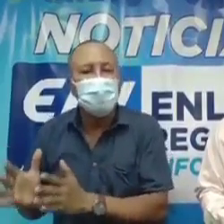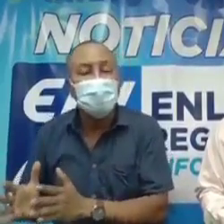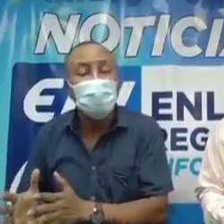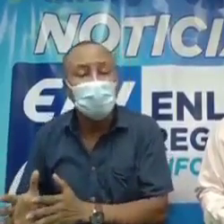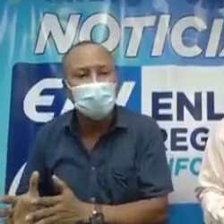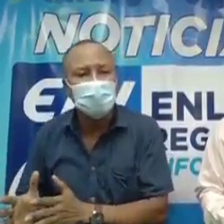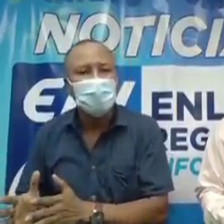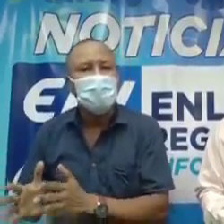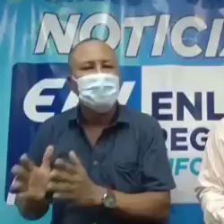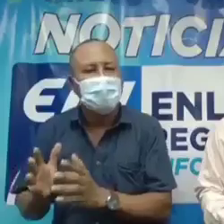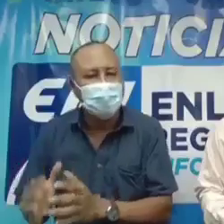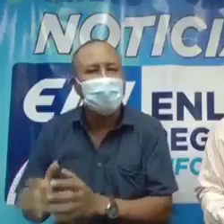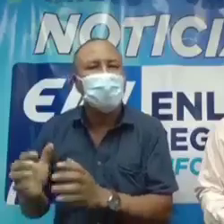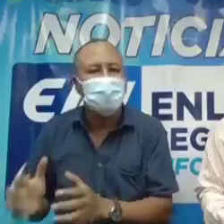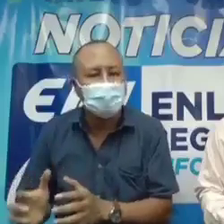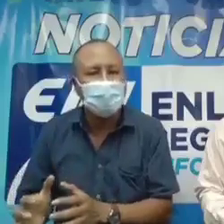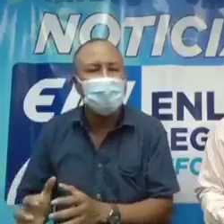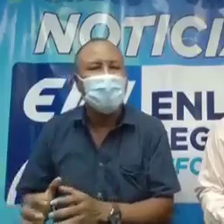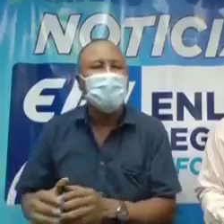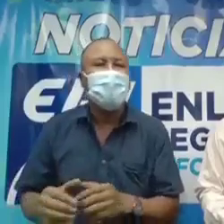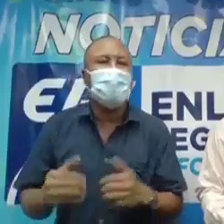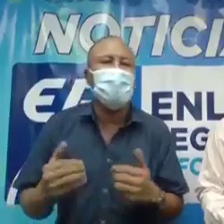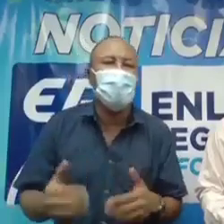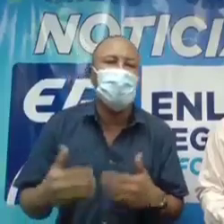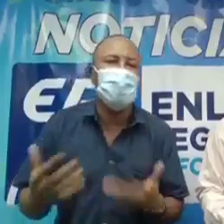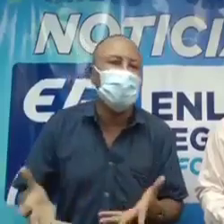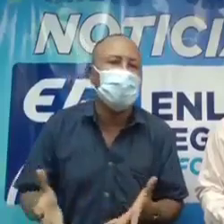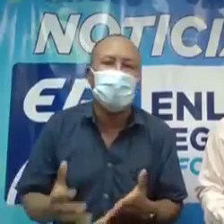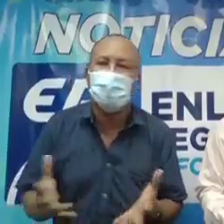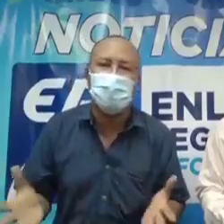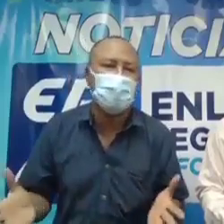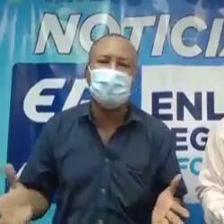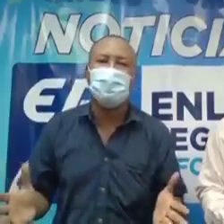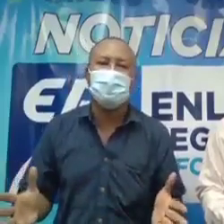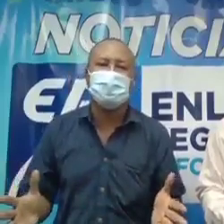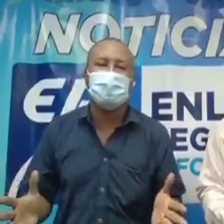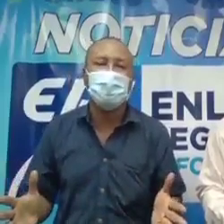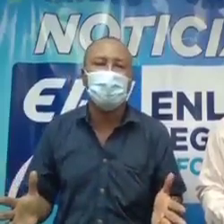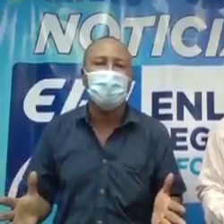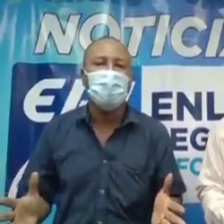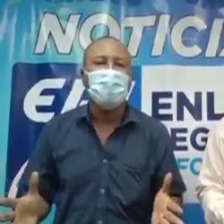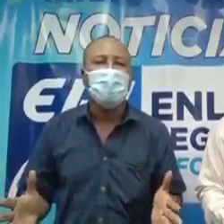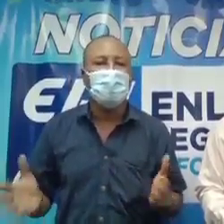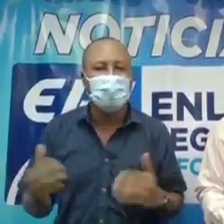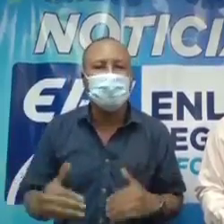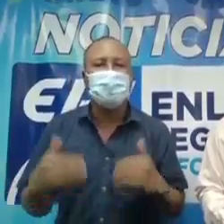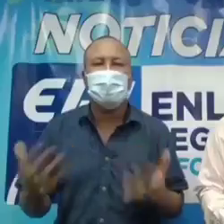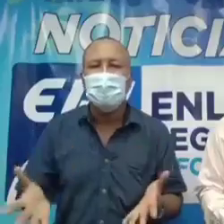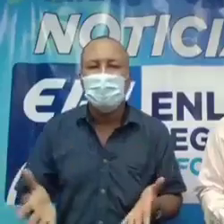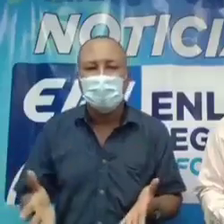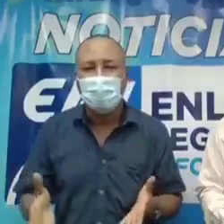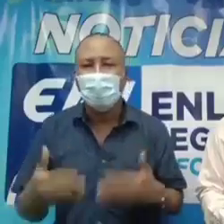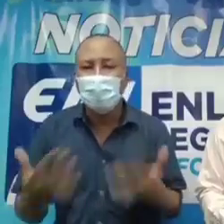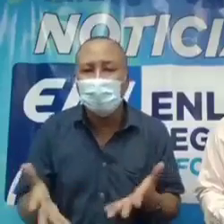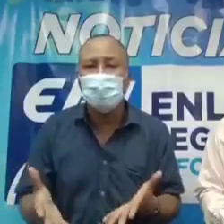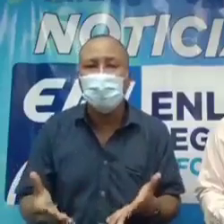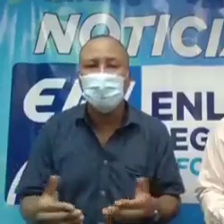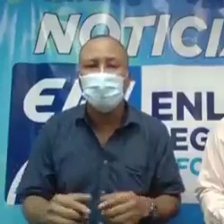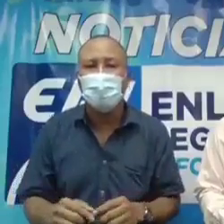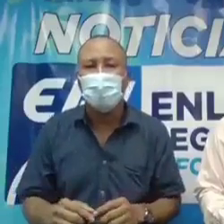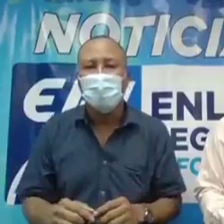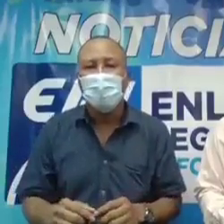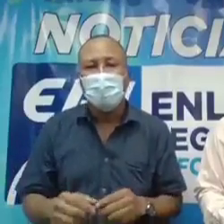las prohibiciones, señores concejales, que no nos corresponde la parte administrativa. Entonces, cuando